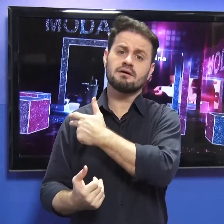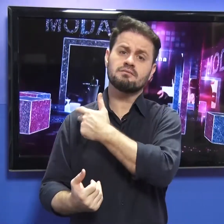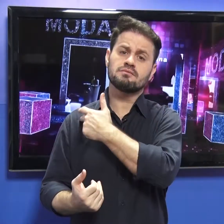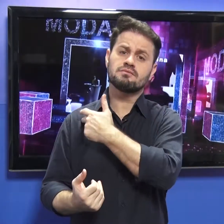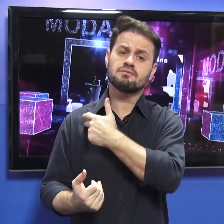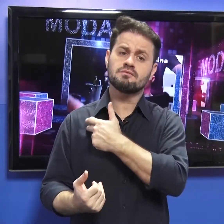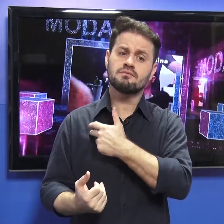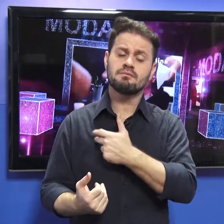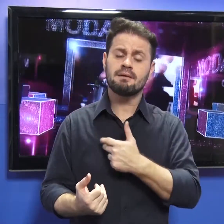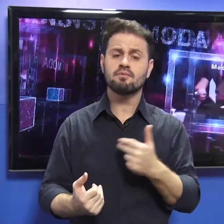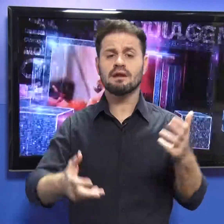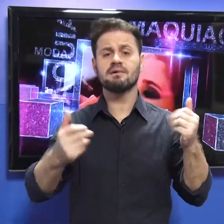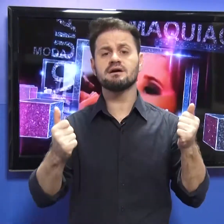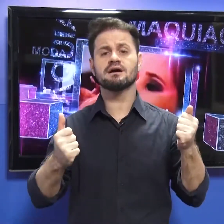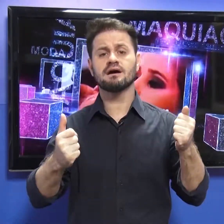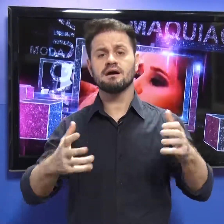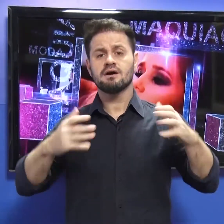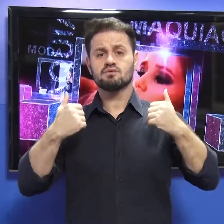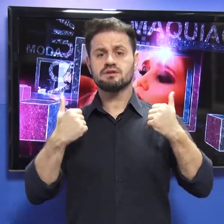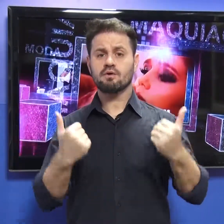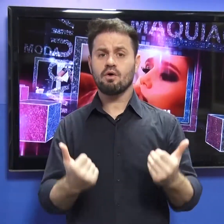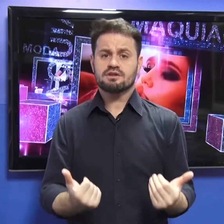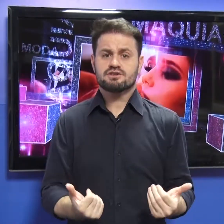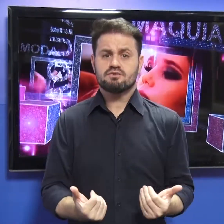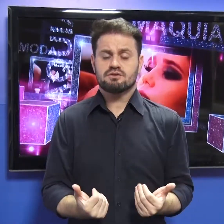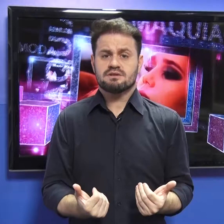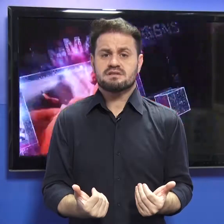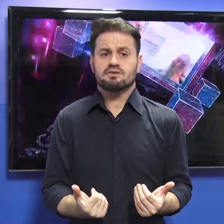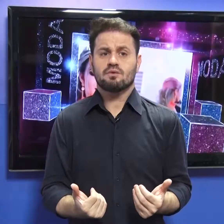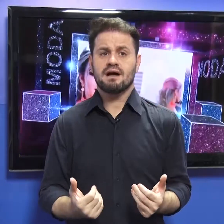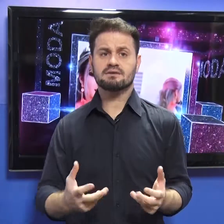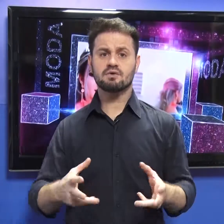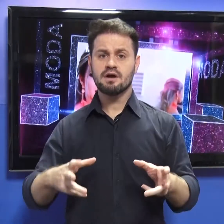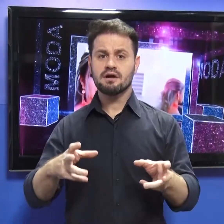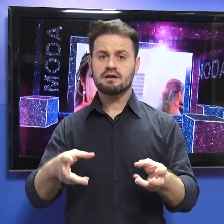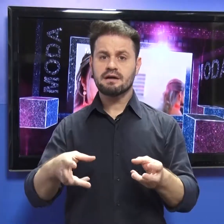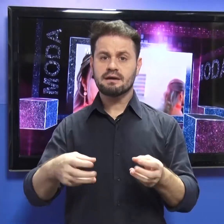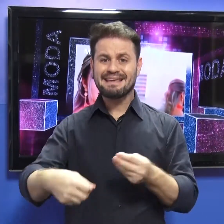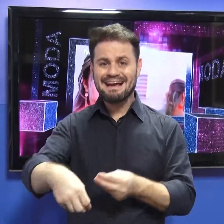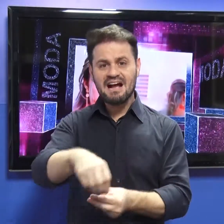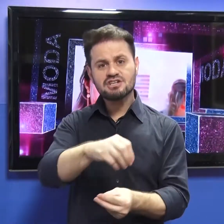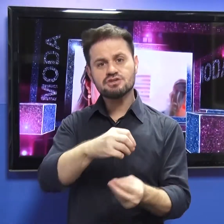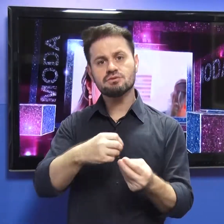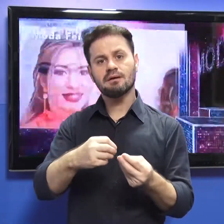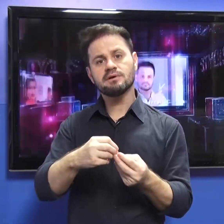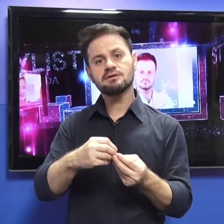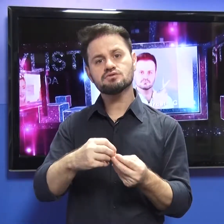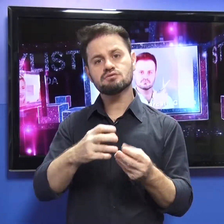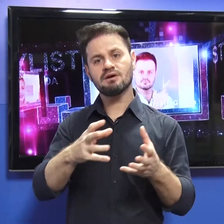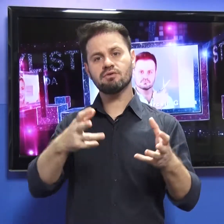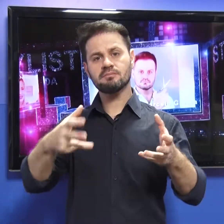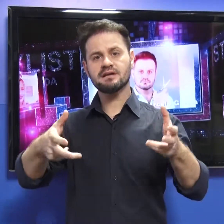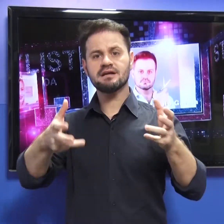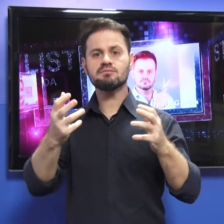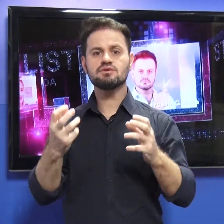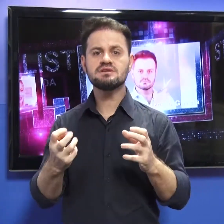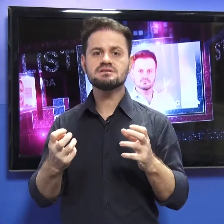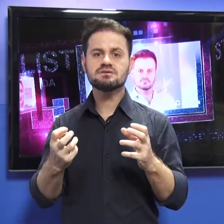11 uma mula manca um decote muito acentuado é encaixa o cabelo de uma forma que harmonize com